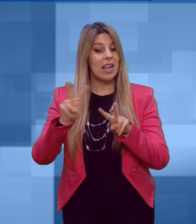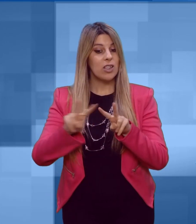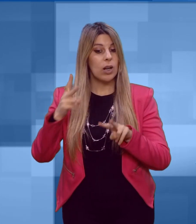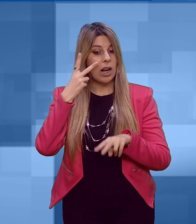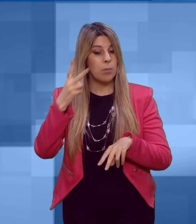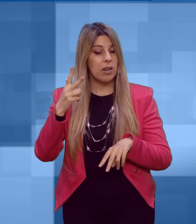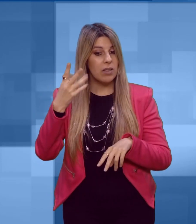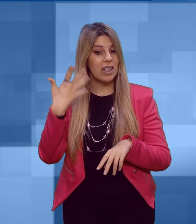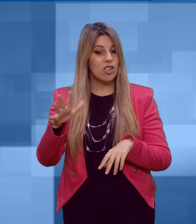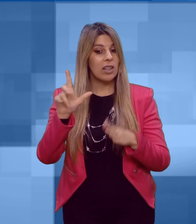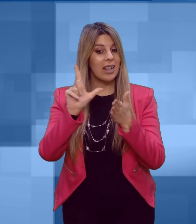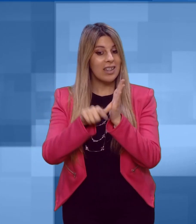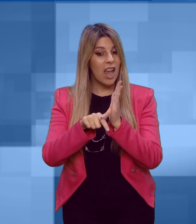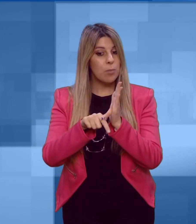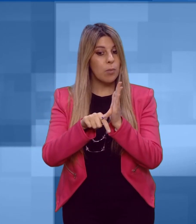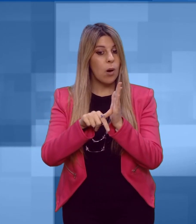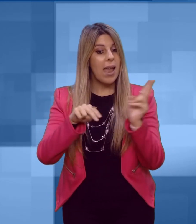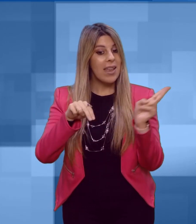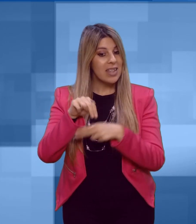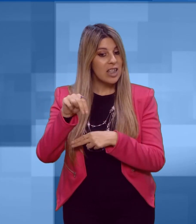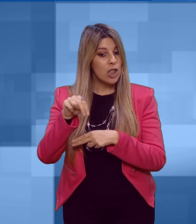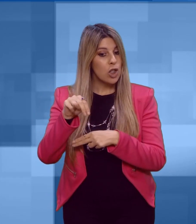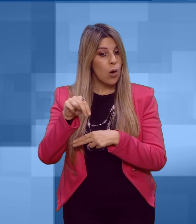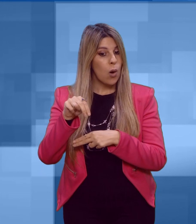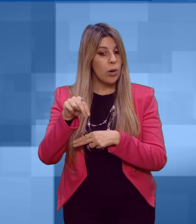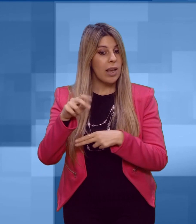Per quanto la normativa nazionale preveda già da tempo l'esenzione